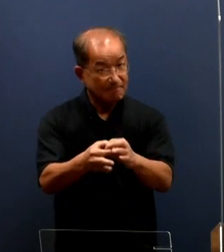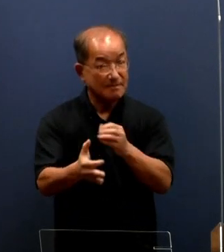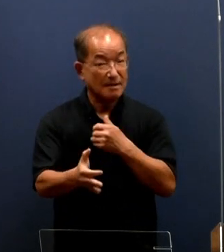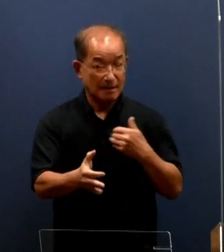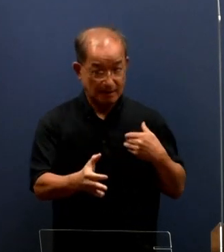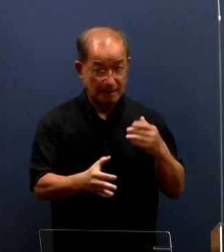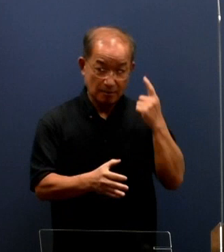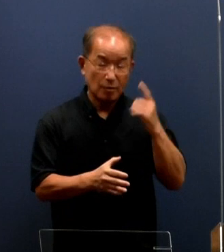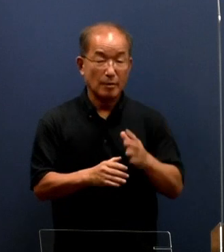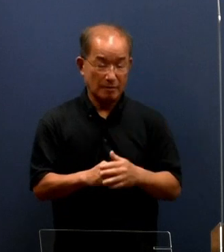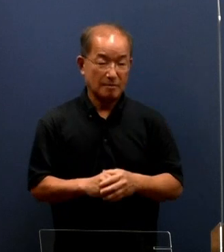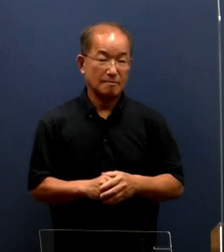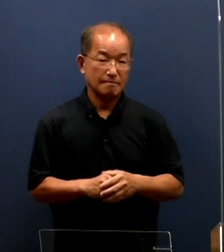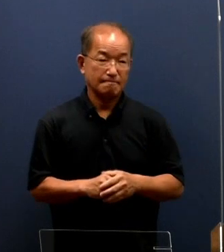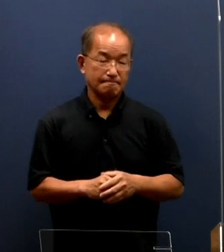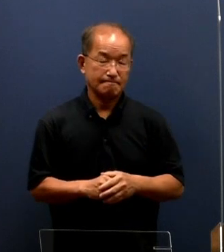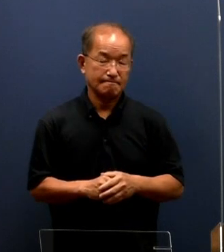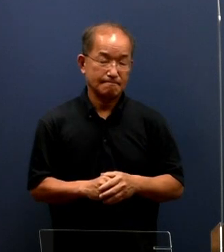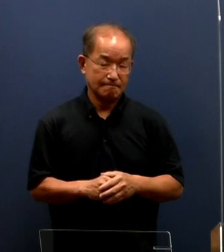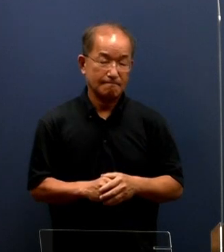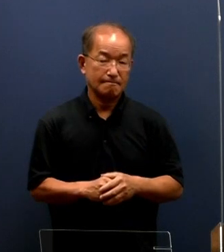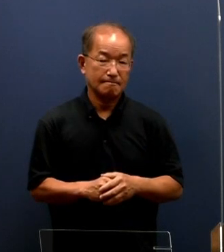放物線ですね、